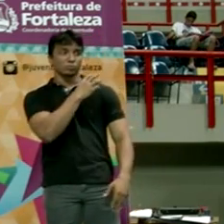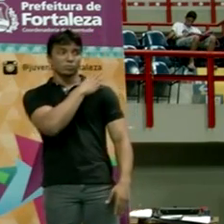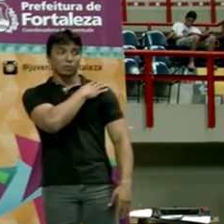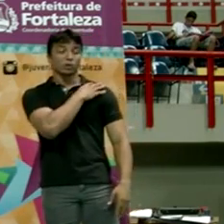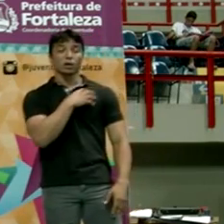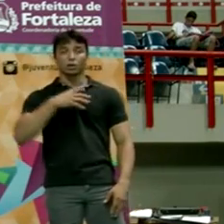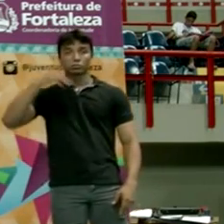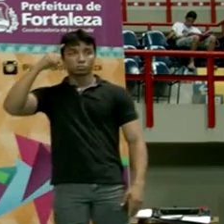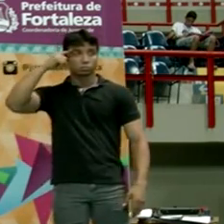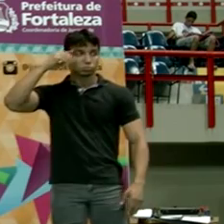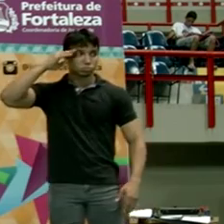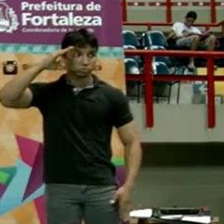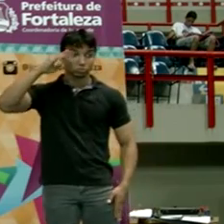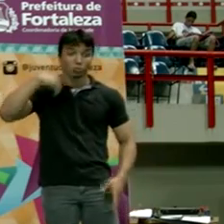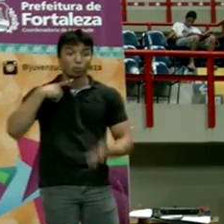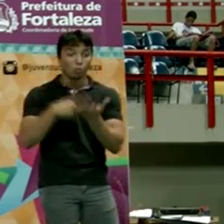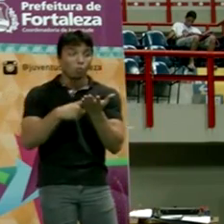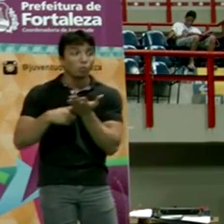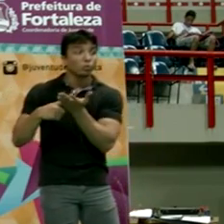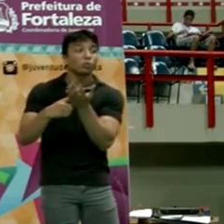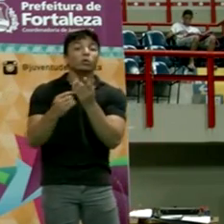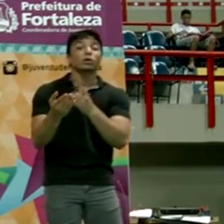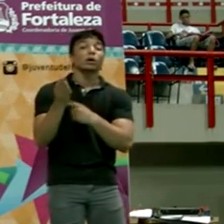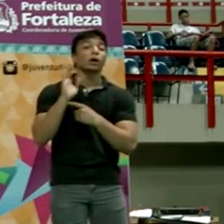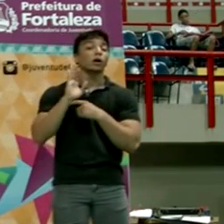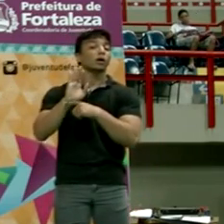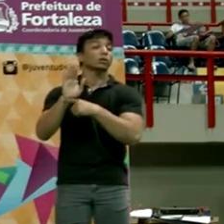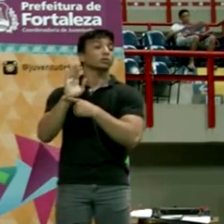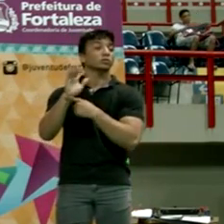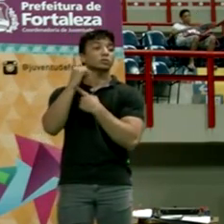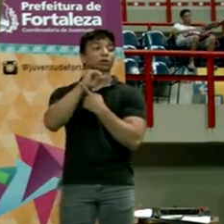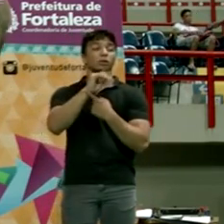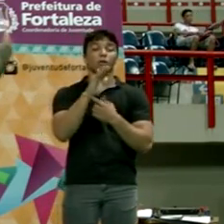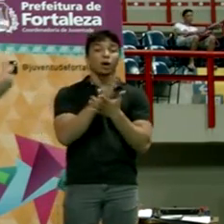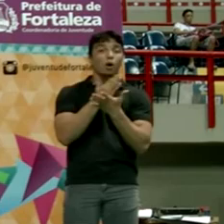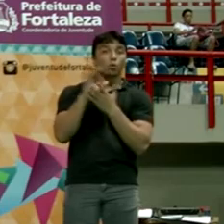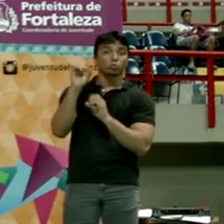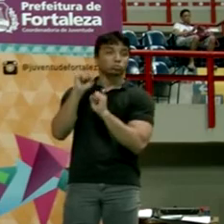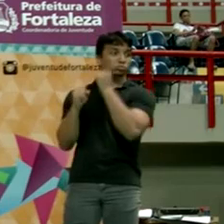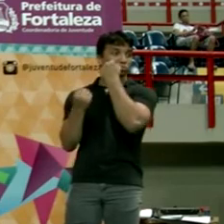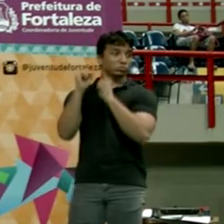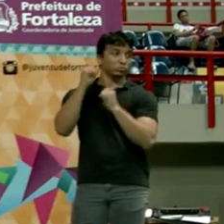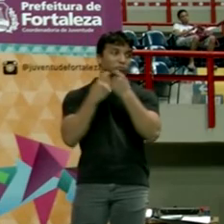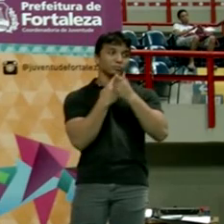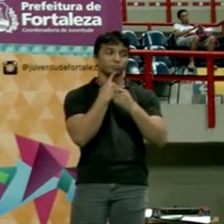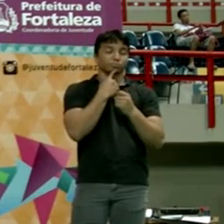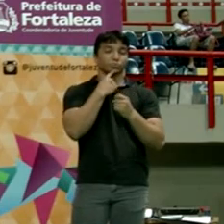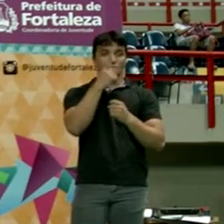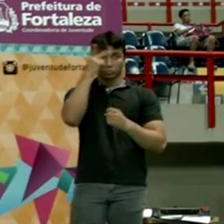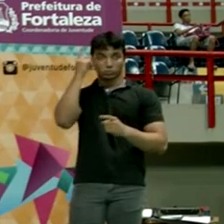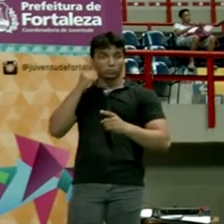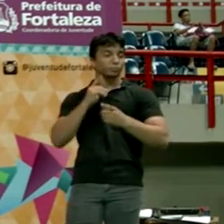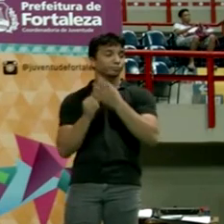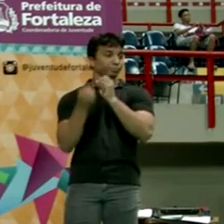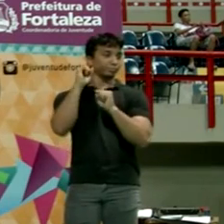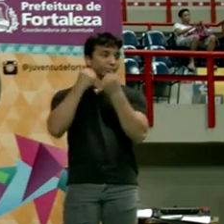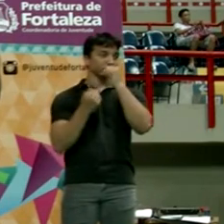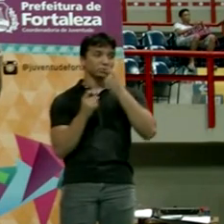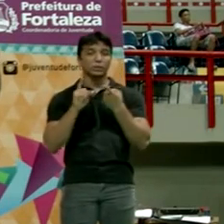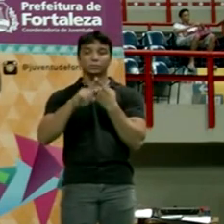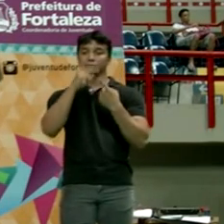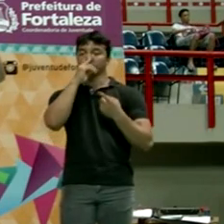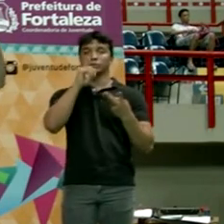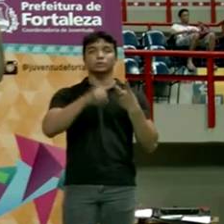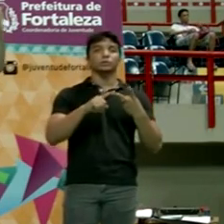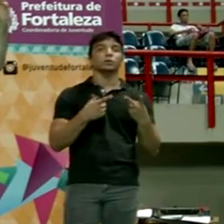os militares, com apoio dos poucos industriais que havia no Brasil, com apoio